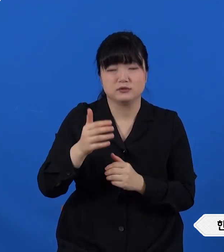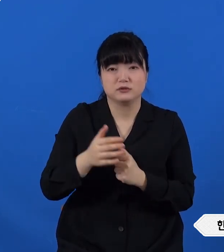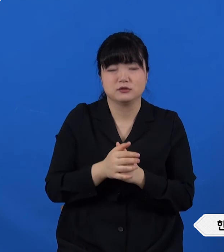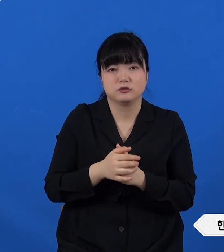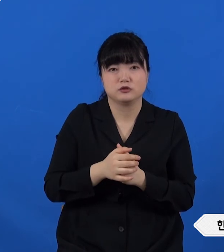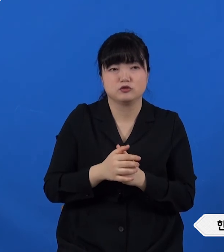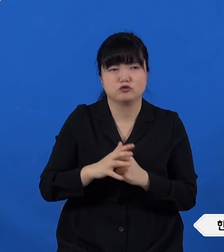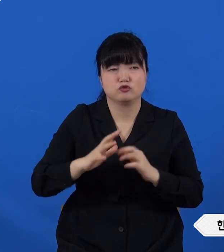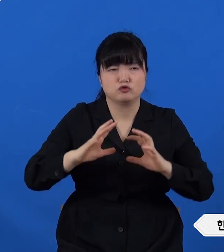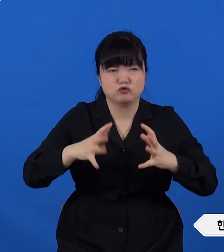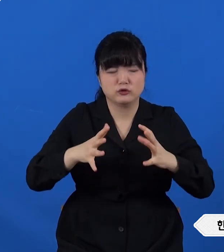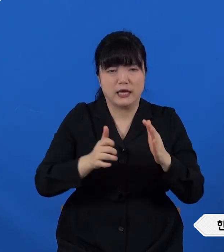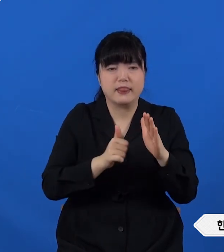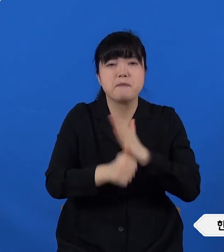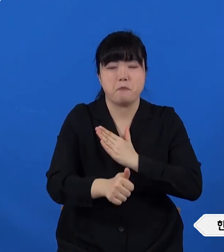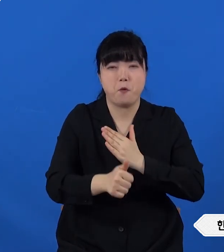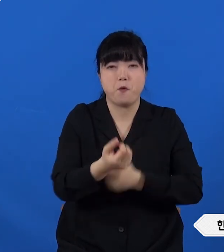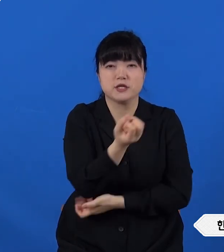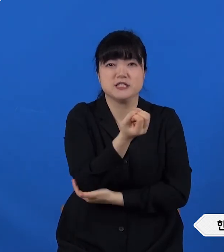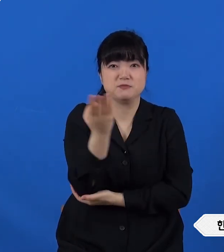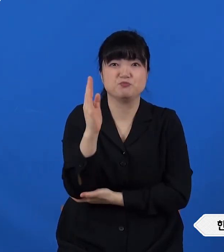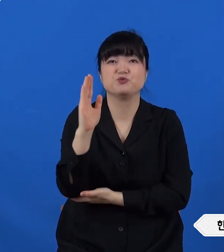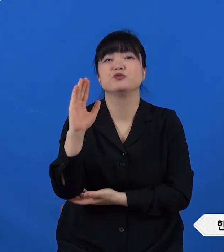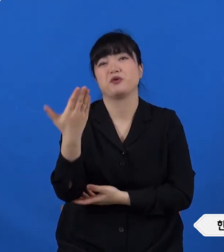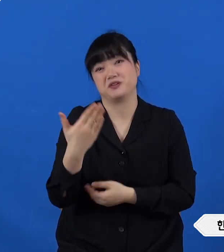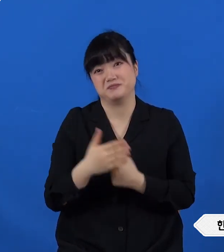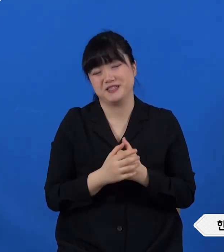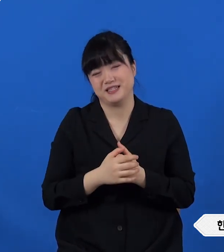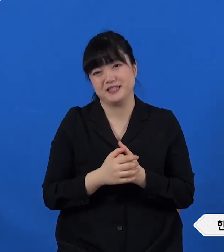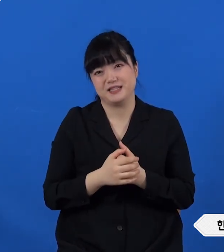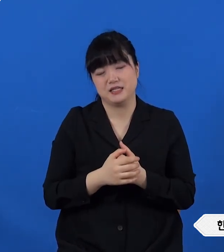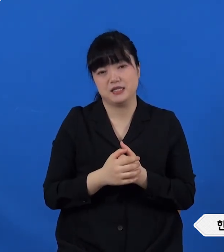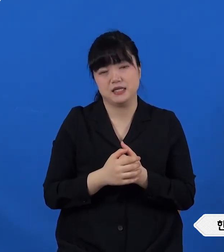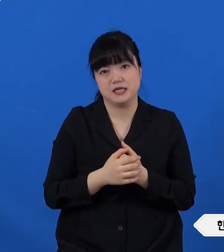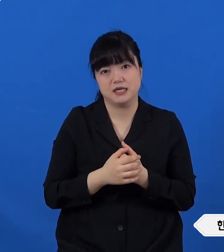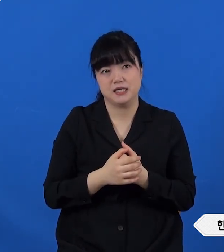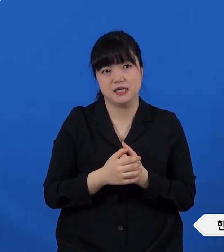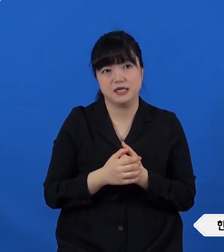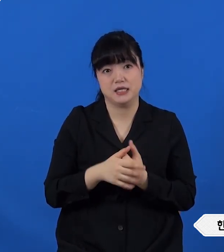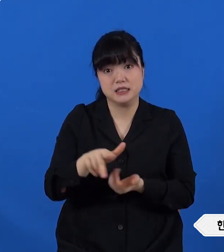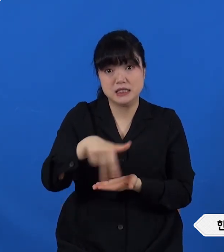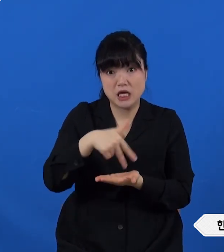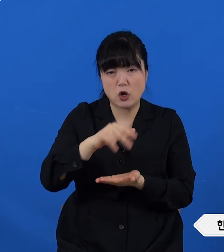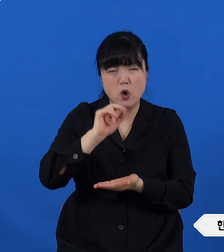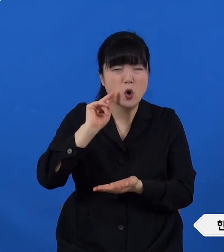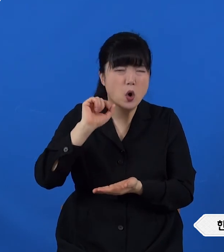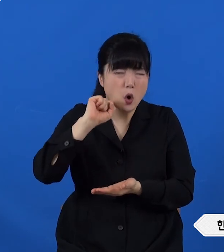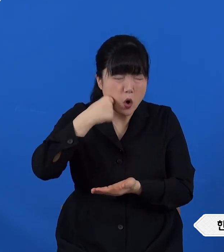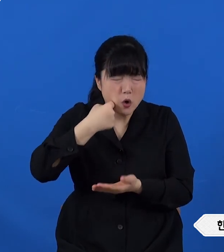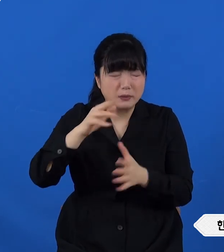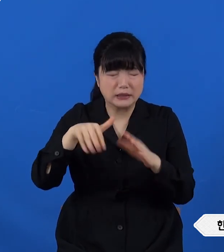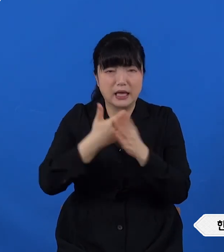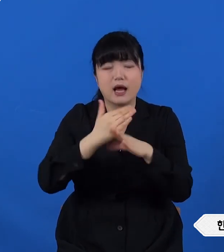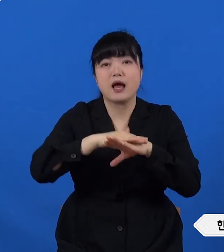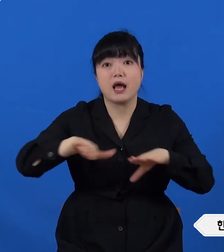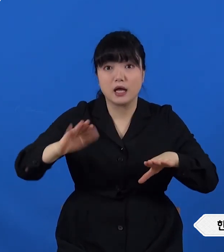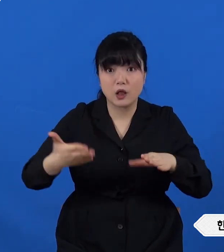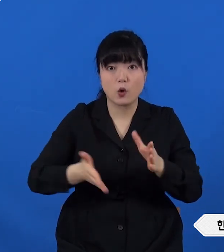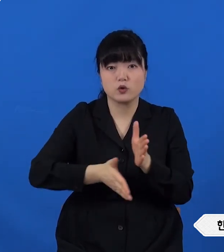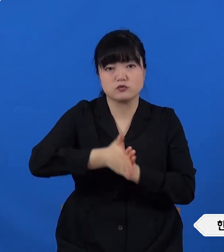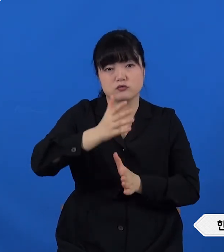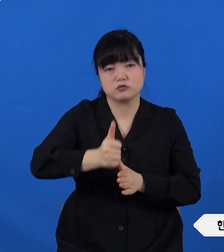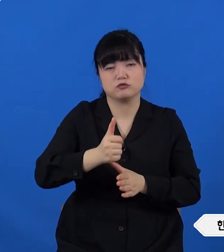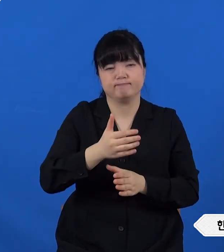국정자문신문으로 그렇게 지정이 되었습니다. 재정난이 다 해소가 되었고 마침내 그 지방에 아주